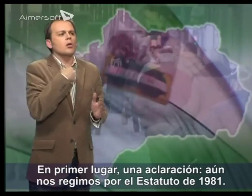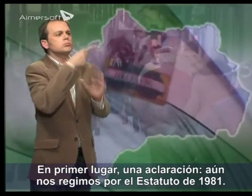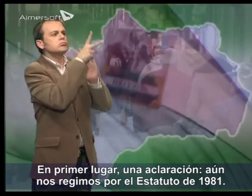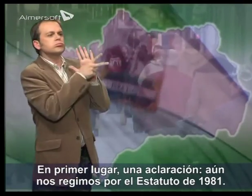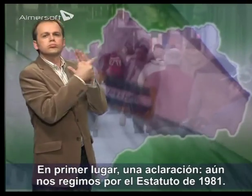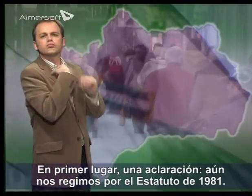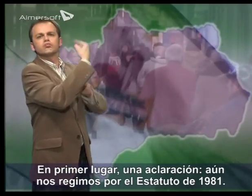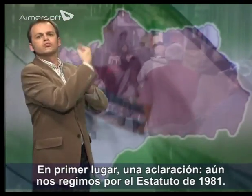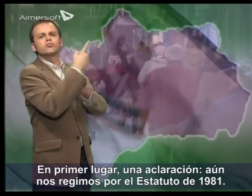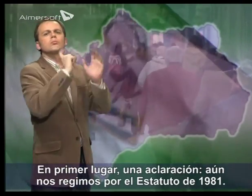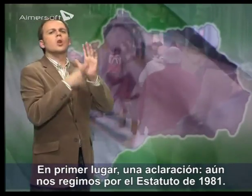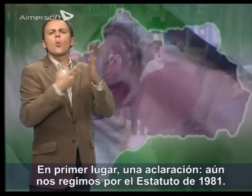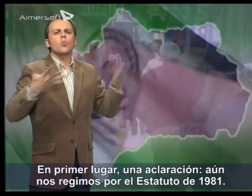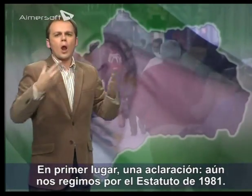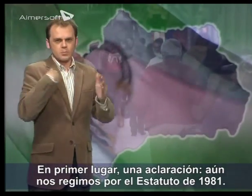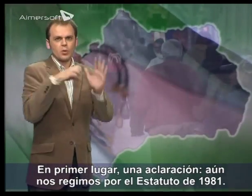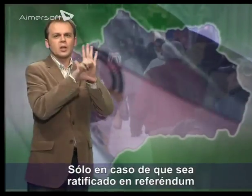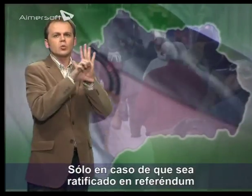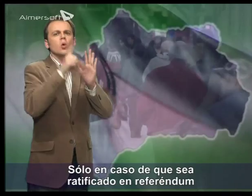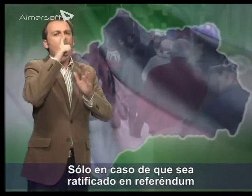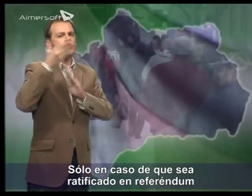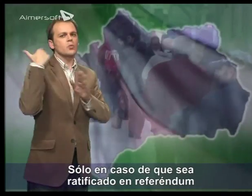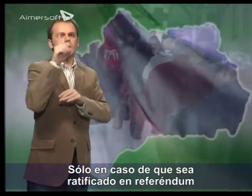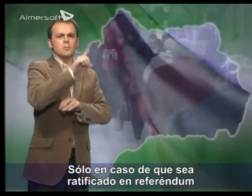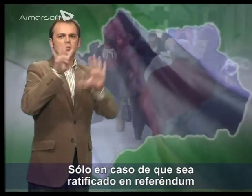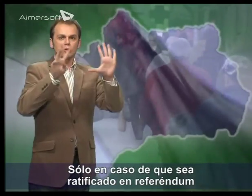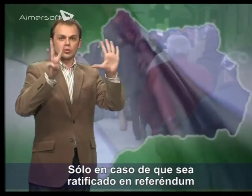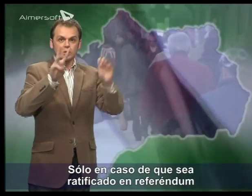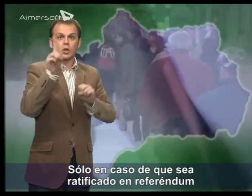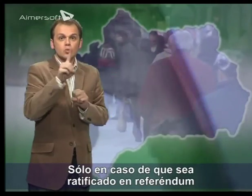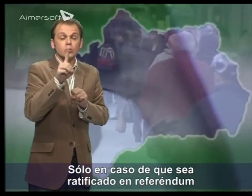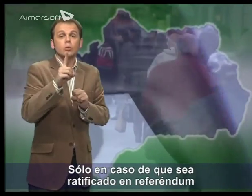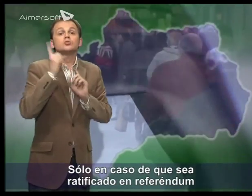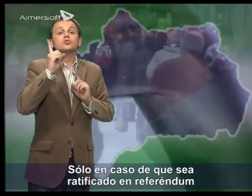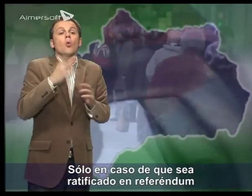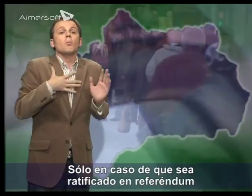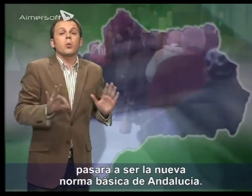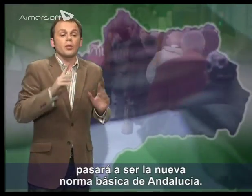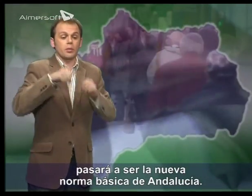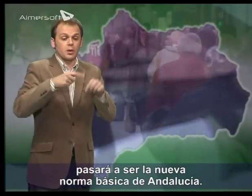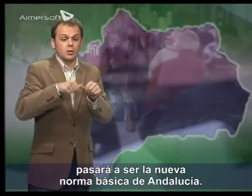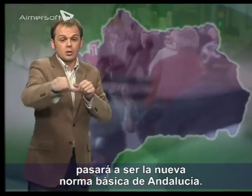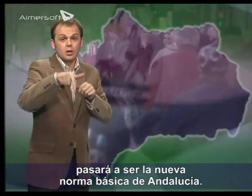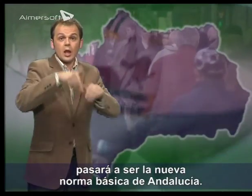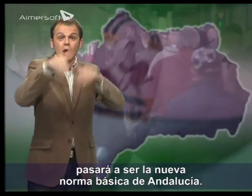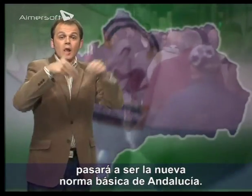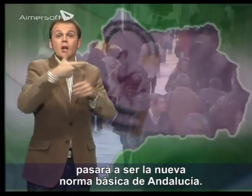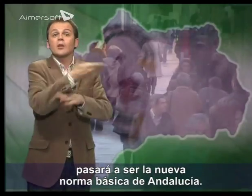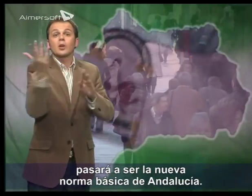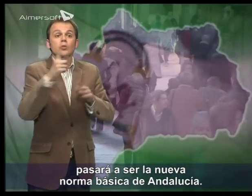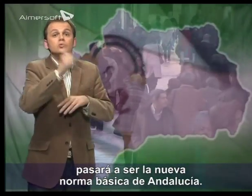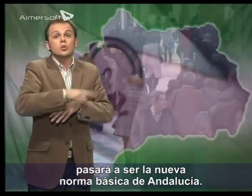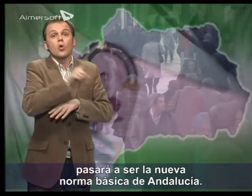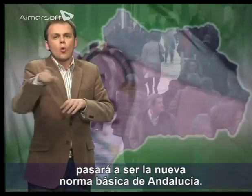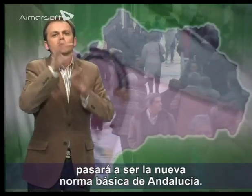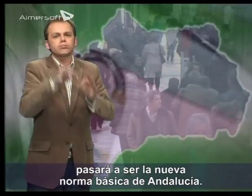el Estatuto de 1981. Solo en caso de que sea ratificado en referéndum, pasará a ser la nueva